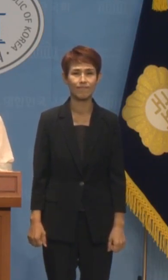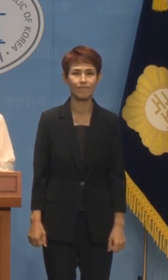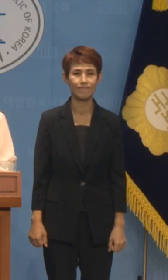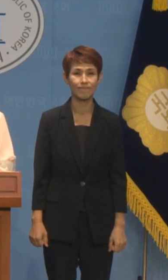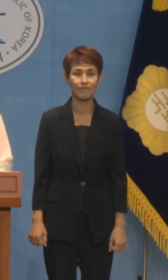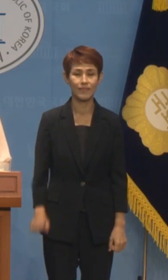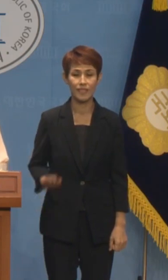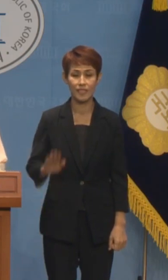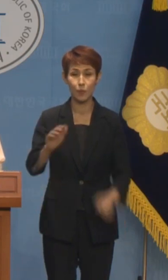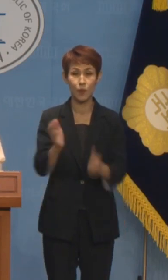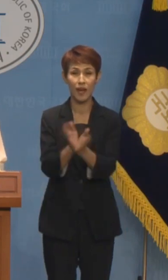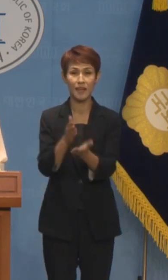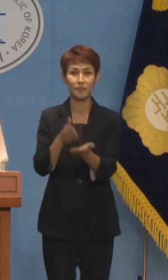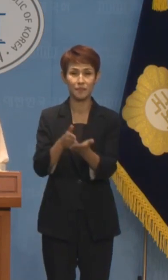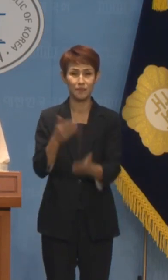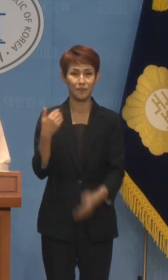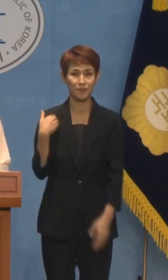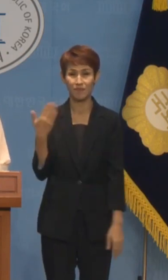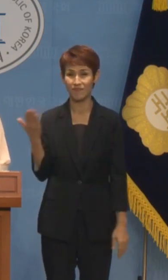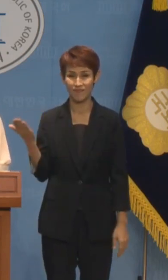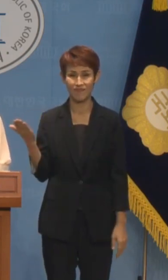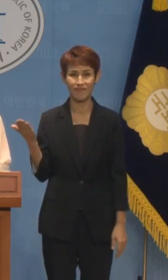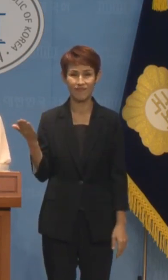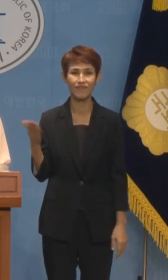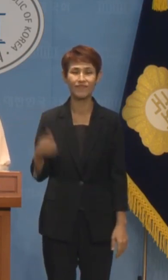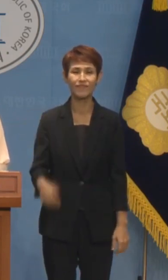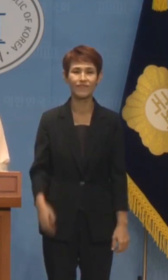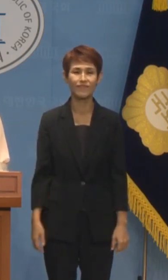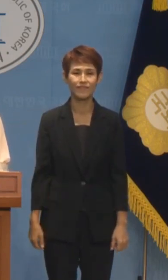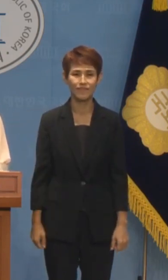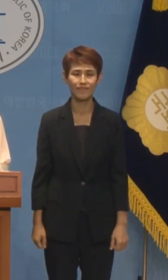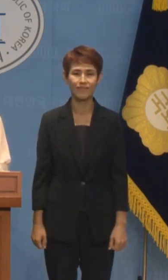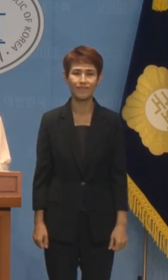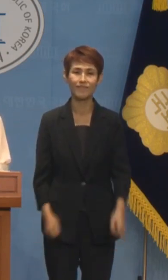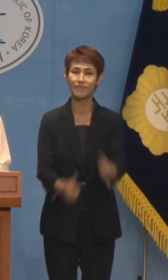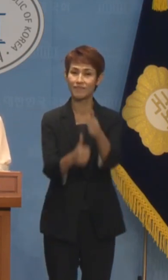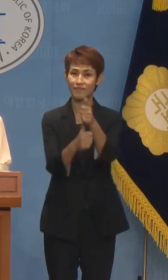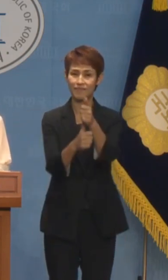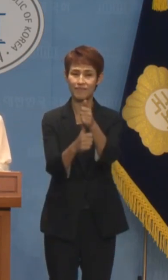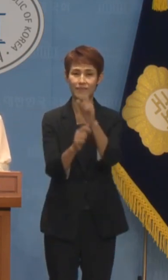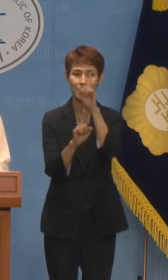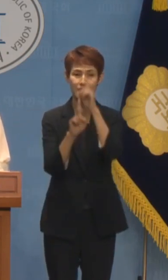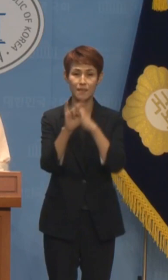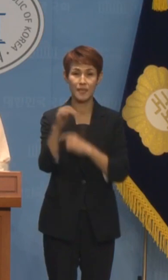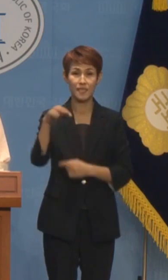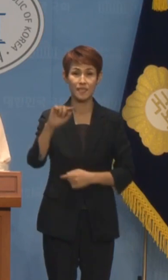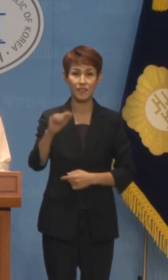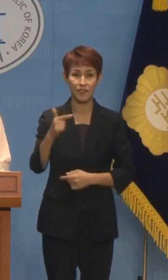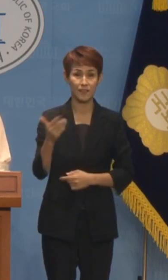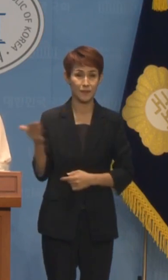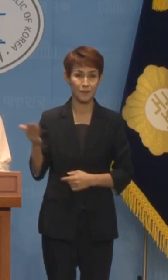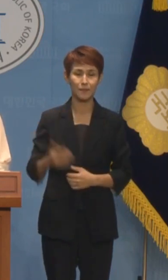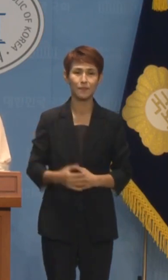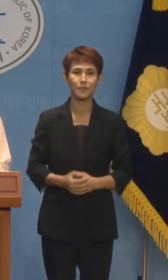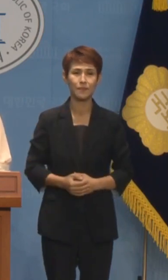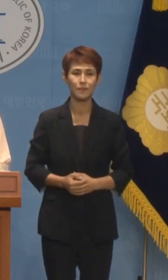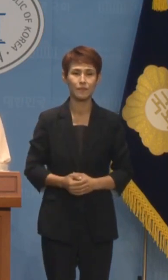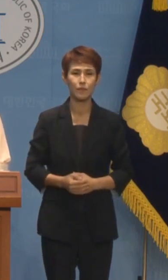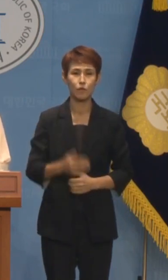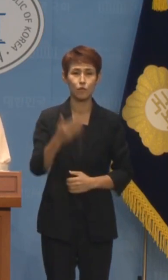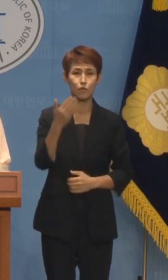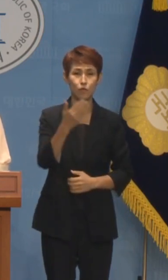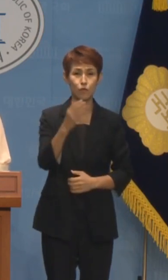네 진보당 브리핑 시작하겠습니다 부대변인 이미선 있니다 907